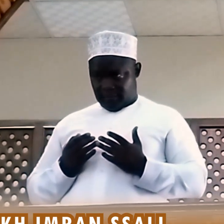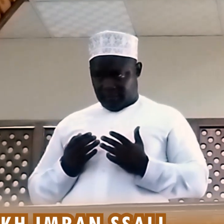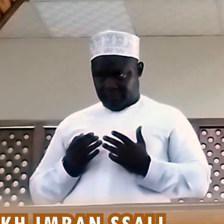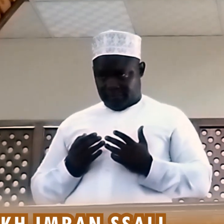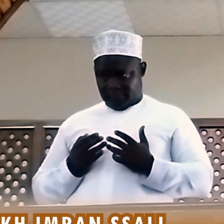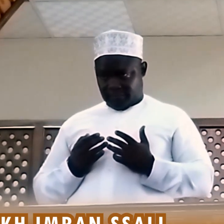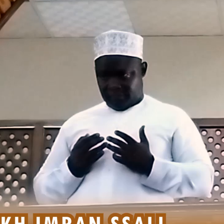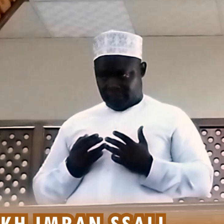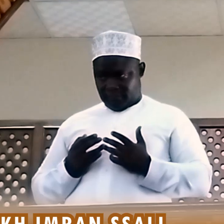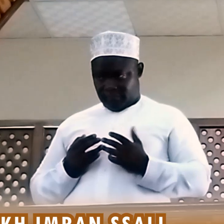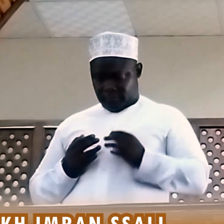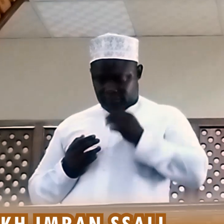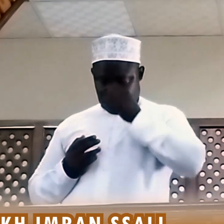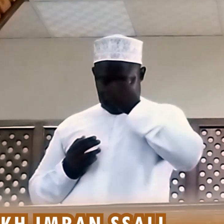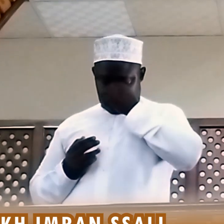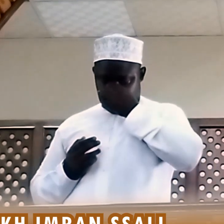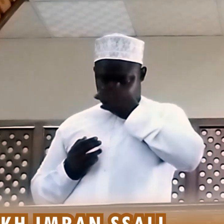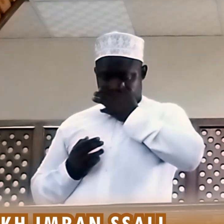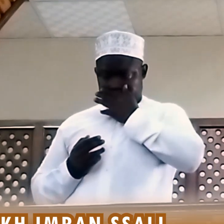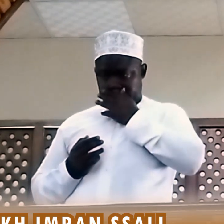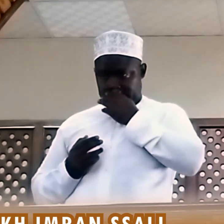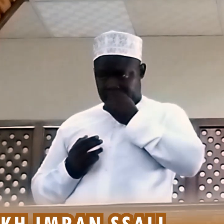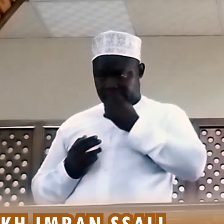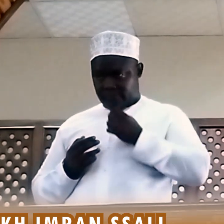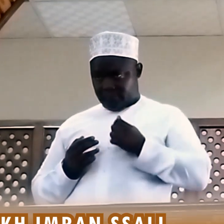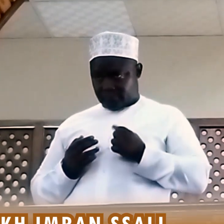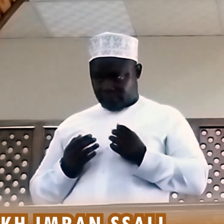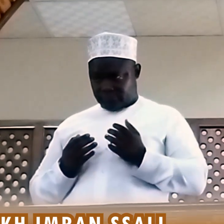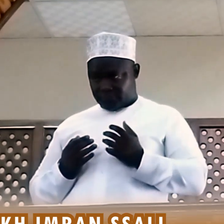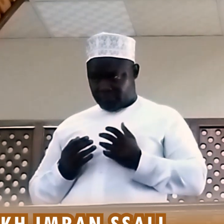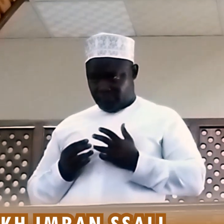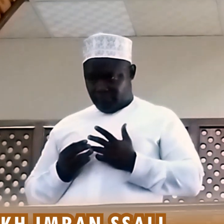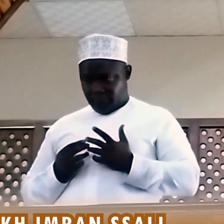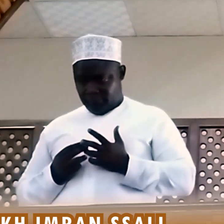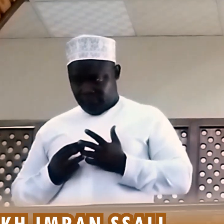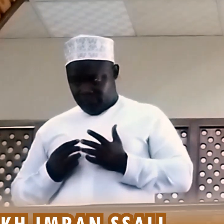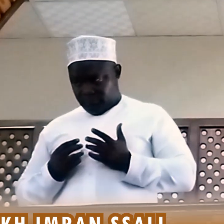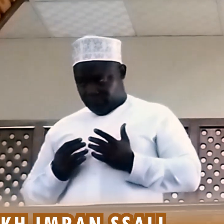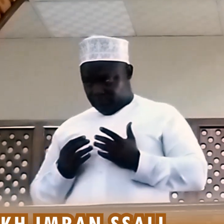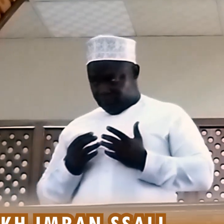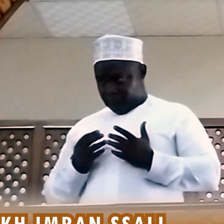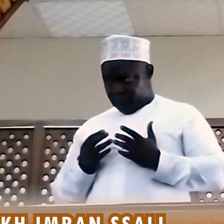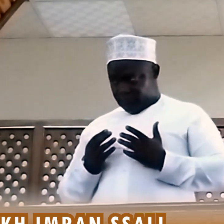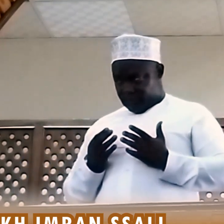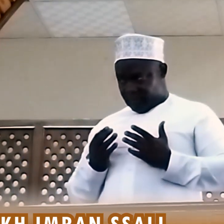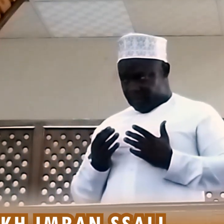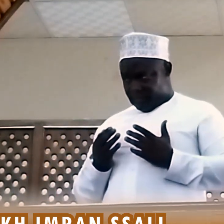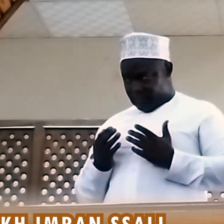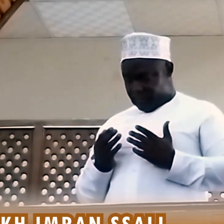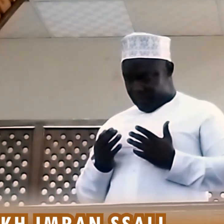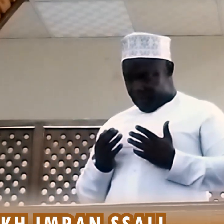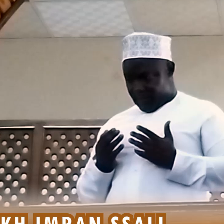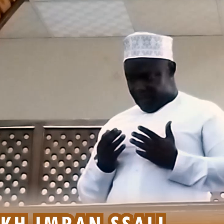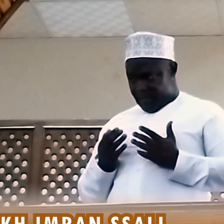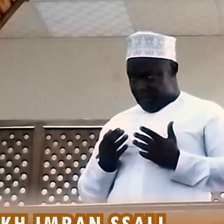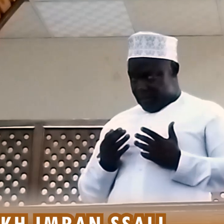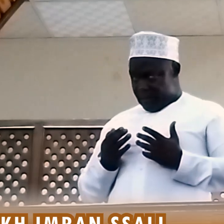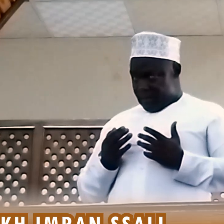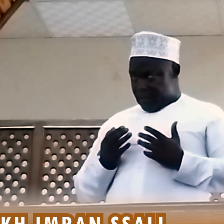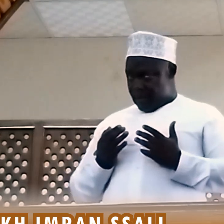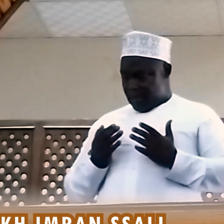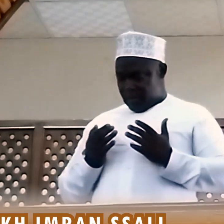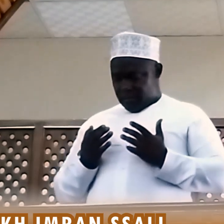أحد ألا تدع لنا في هذا الجمع وفي هذا البيت كالمبارك ذنبا إلا غفرته ولا هما